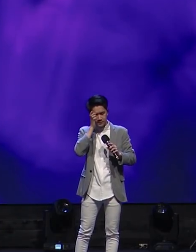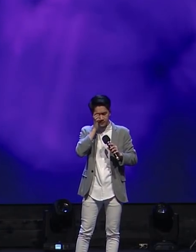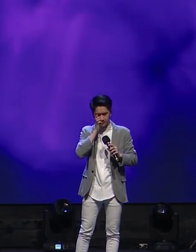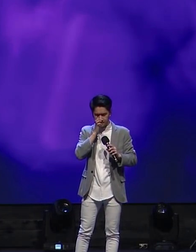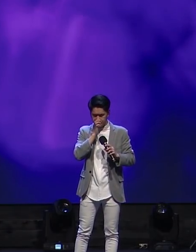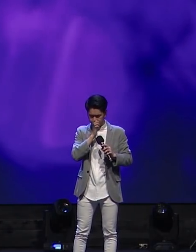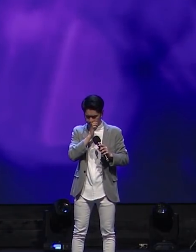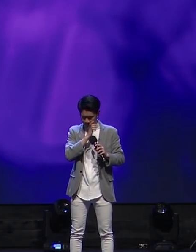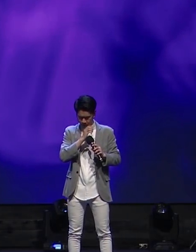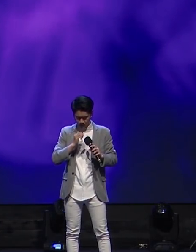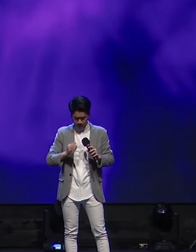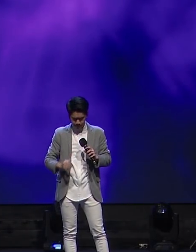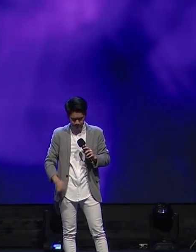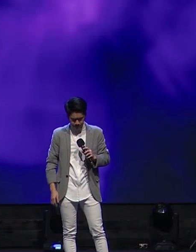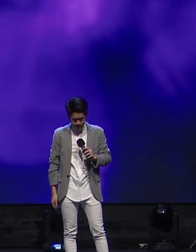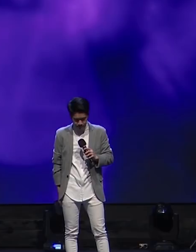kami kan tenang